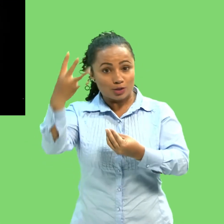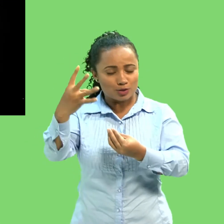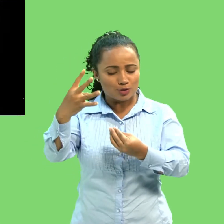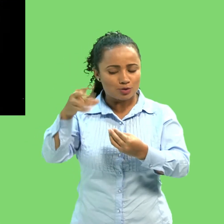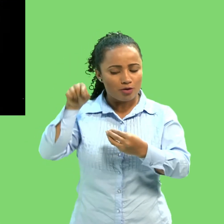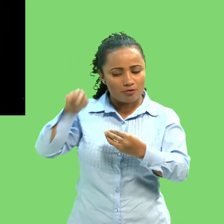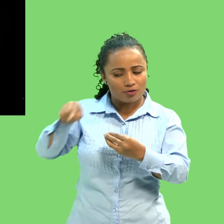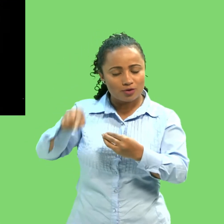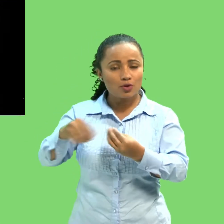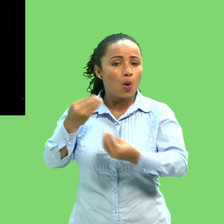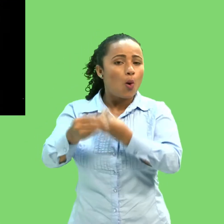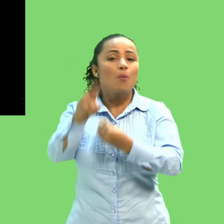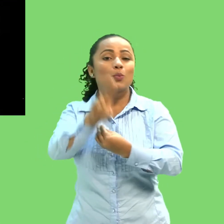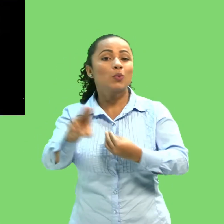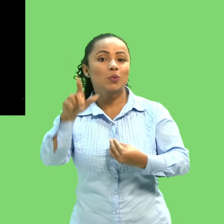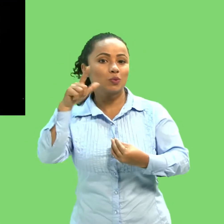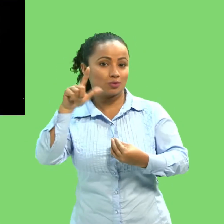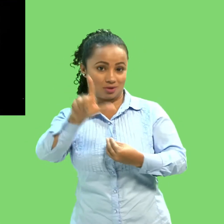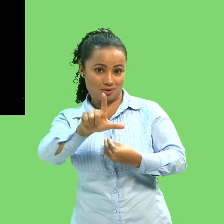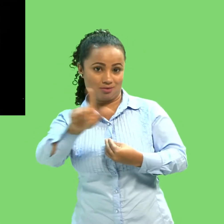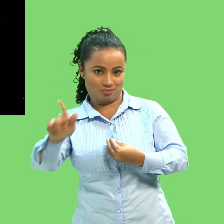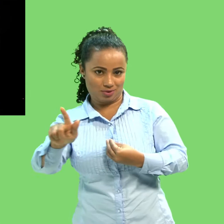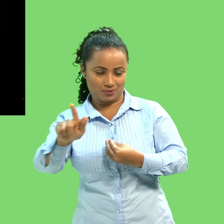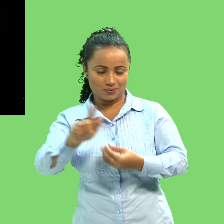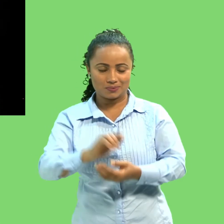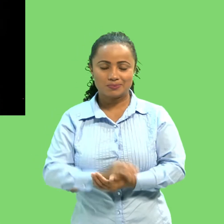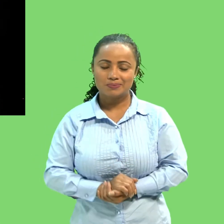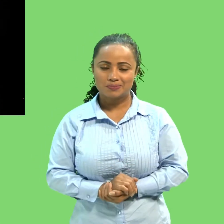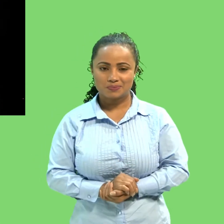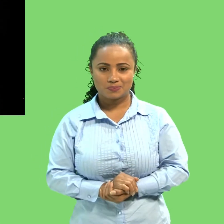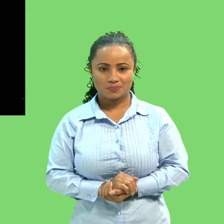ligados ao uso da linguagem.